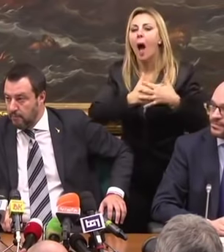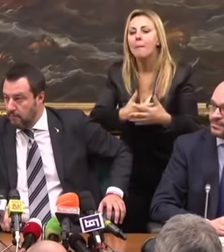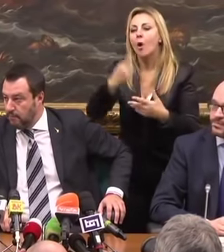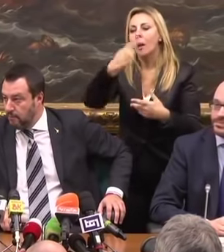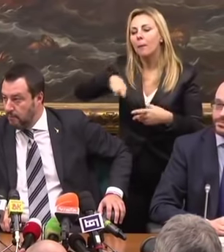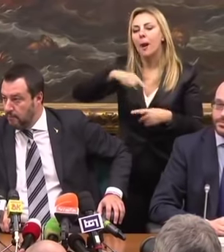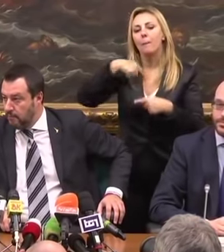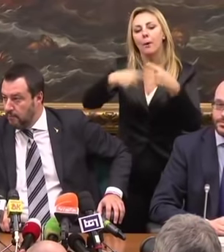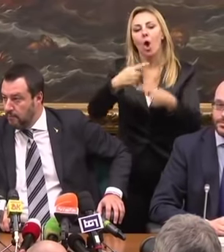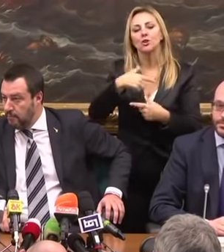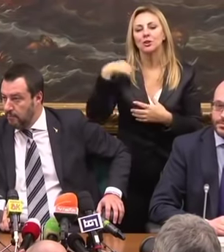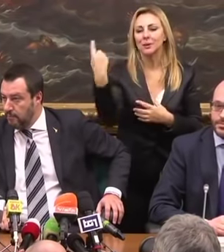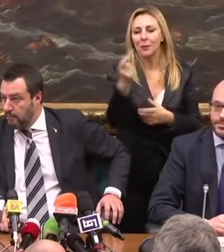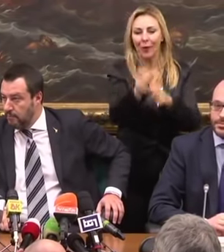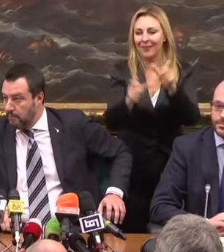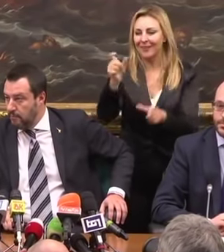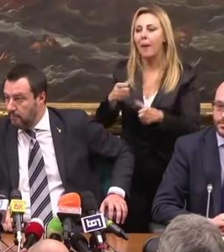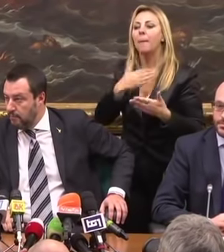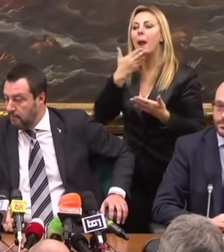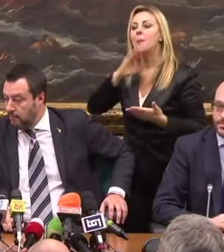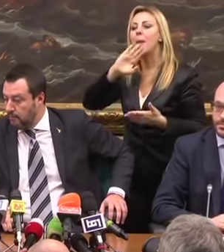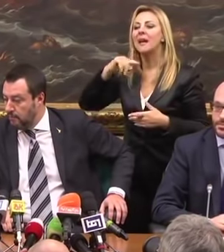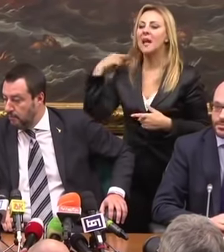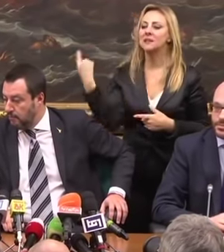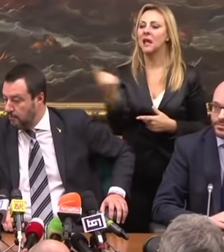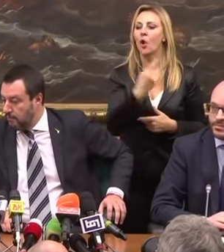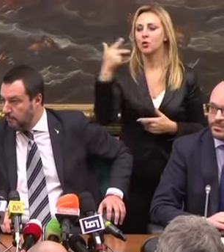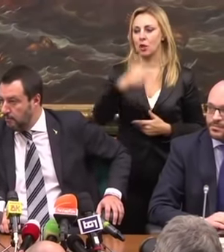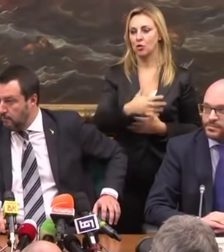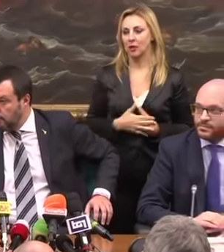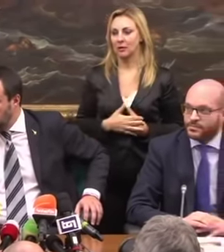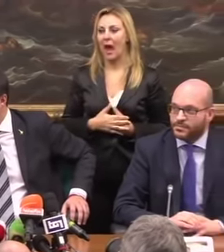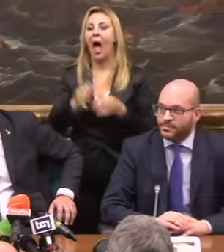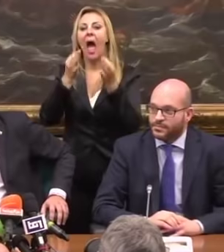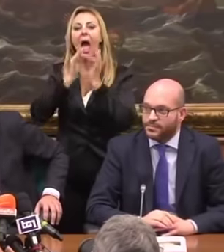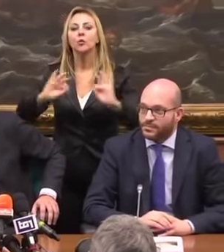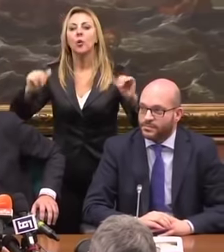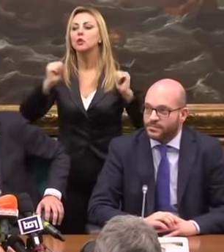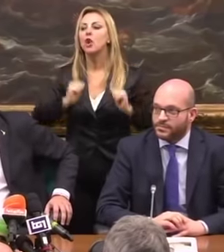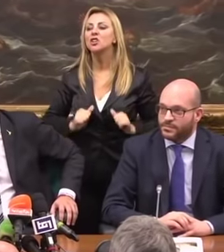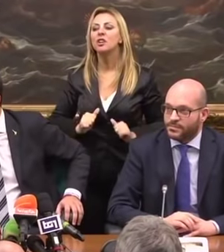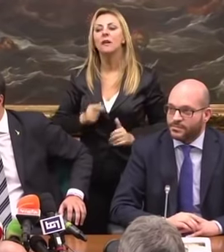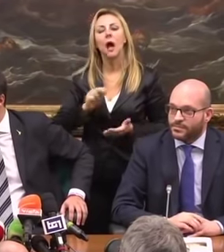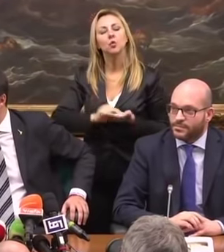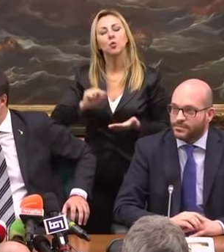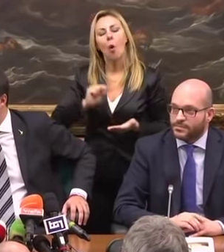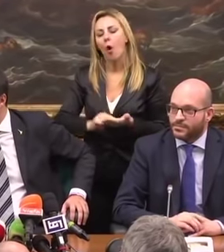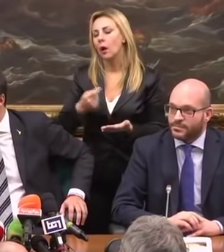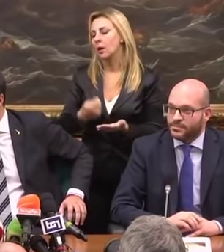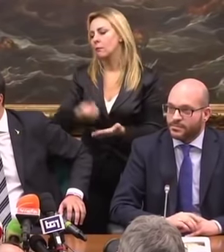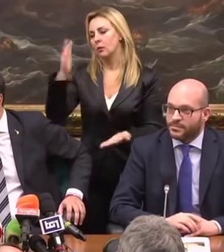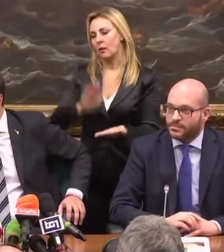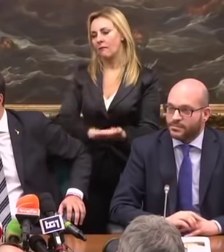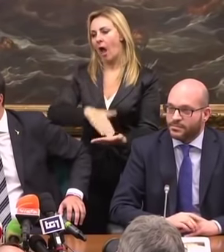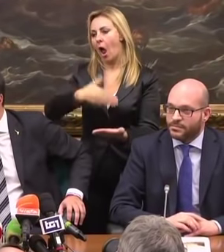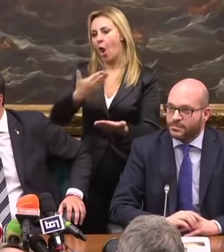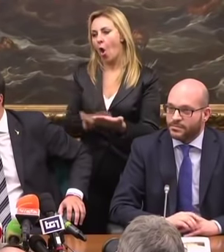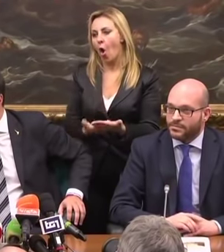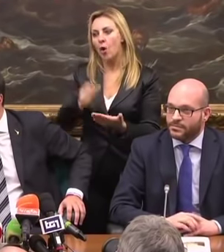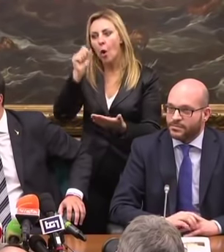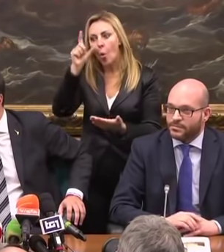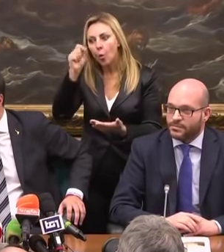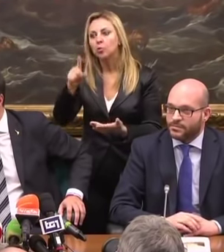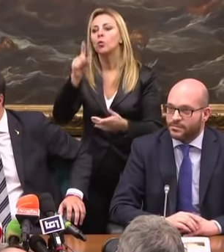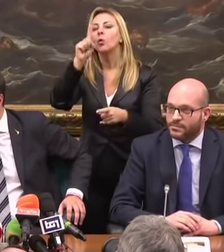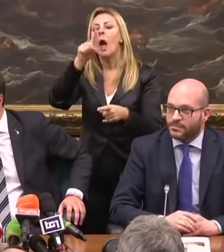il prossimo, per il bisogno degli altri e per il benessere della nostra società. Educazione civica a scuola ha anche questa valenza, non solo culturale,